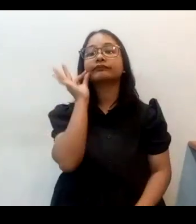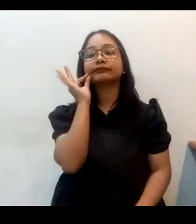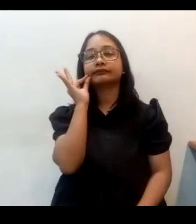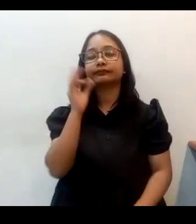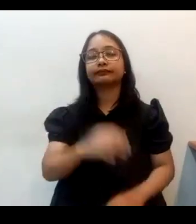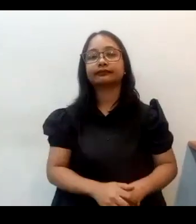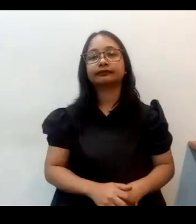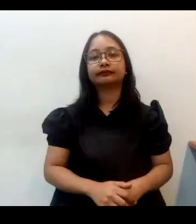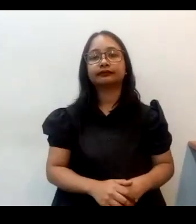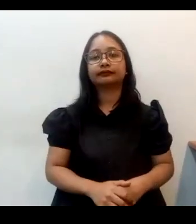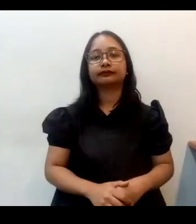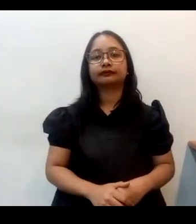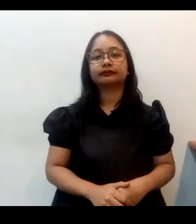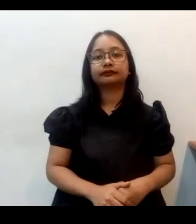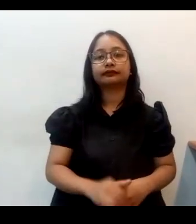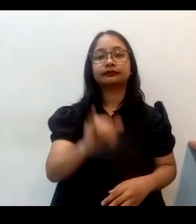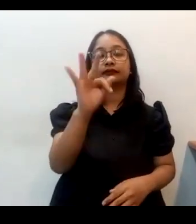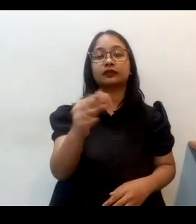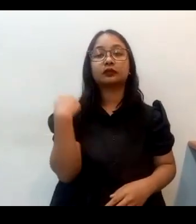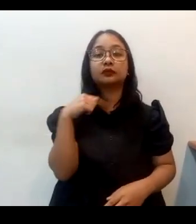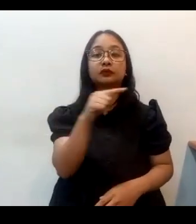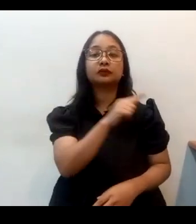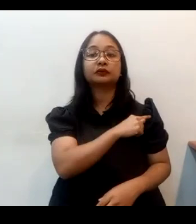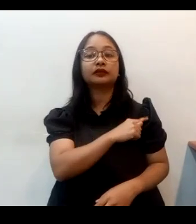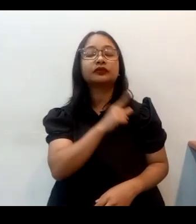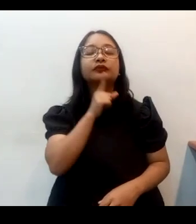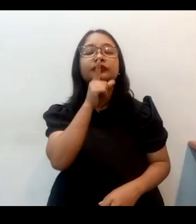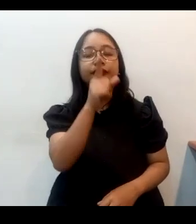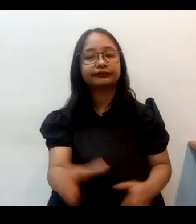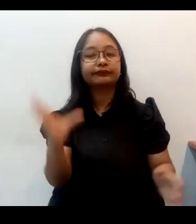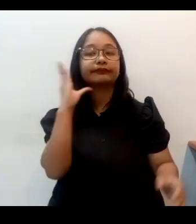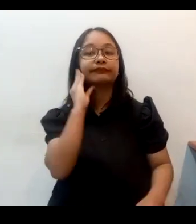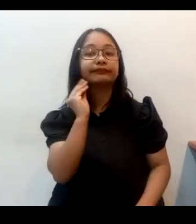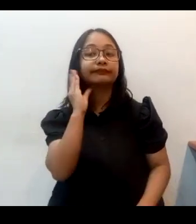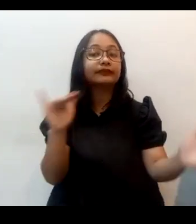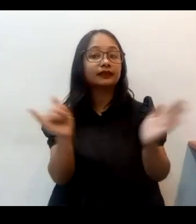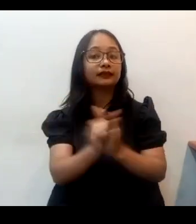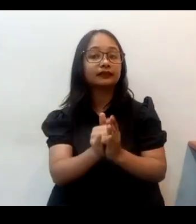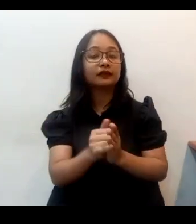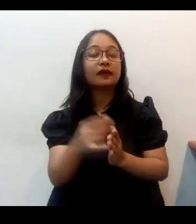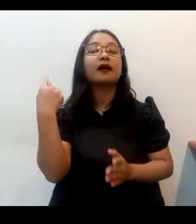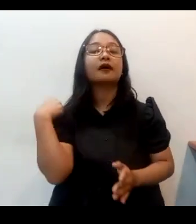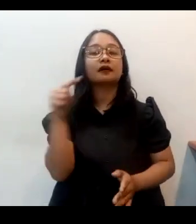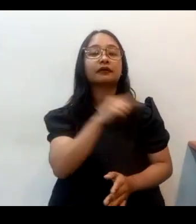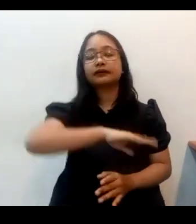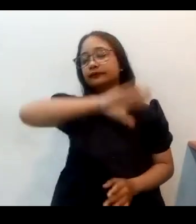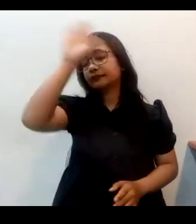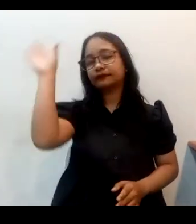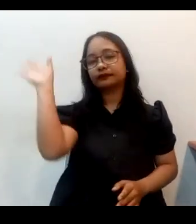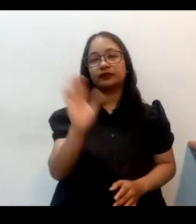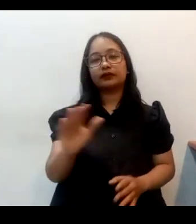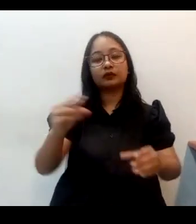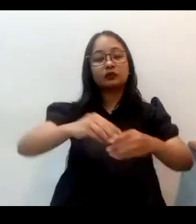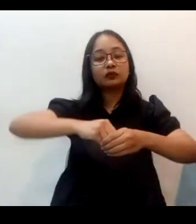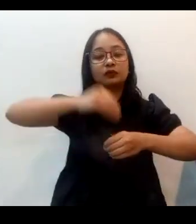we really experience, we never depart from the church. At kung naranasan talaga natin ito, hindi na po tayo aalis pang muli sa